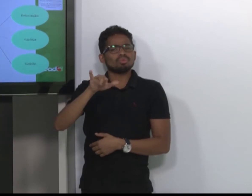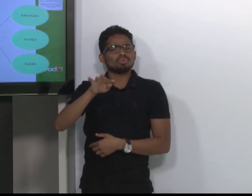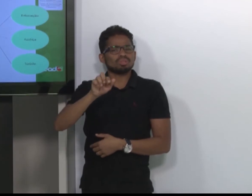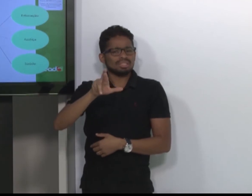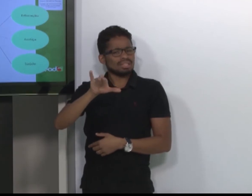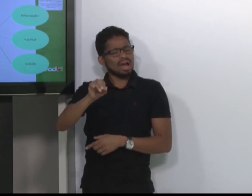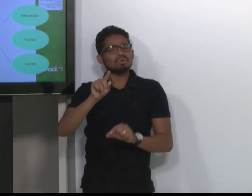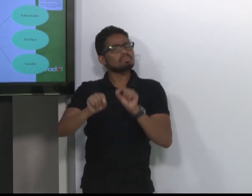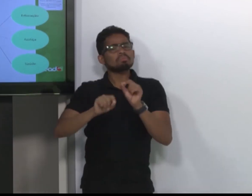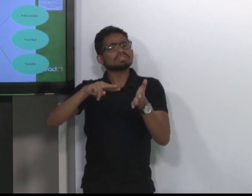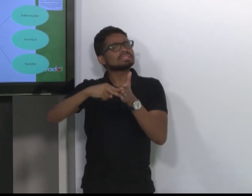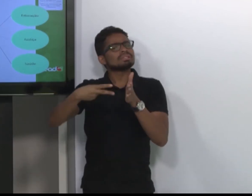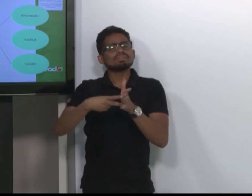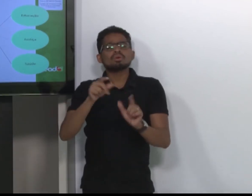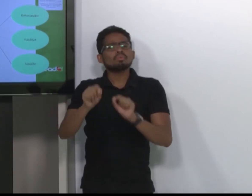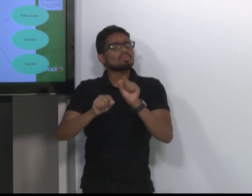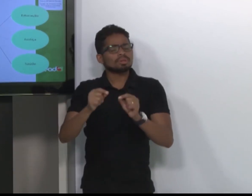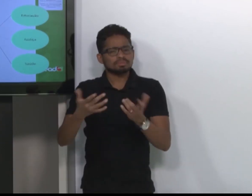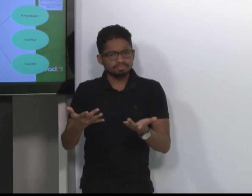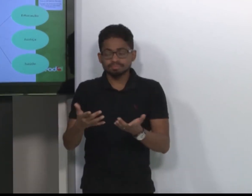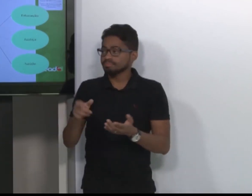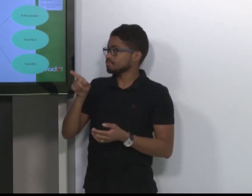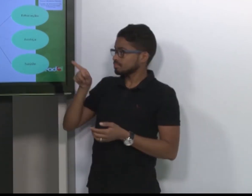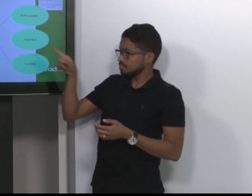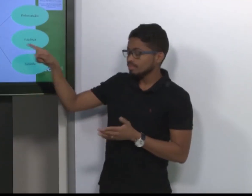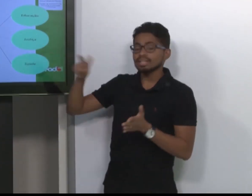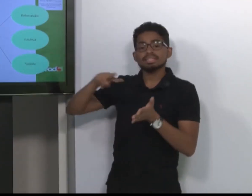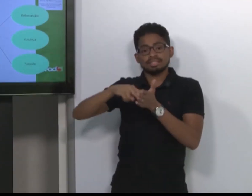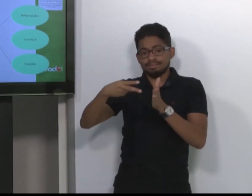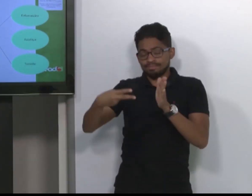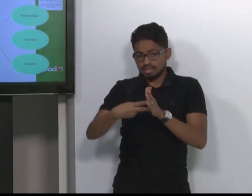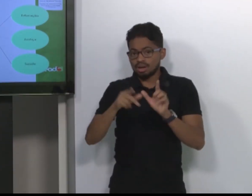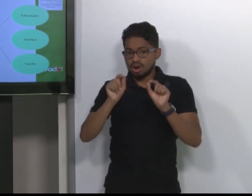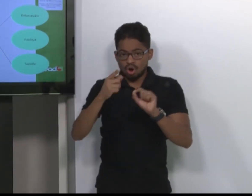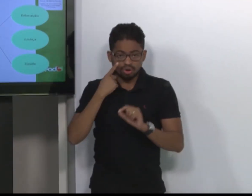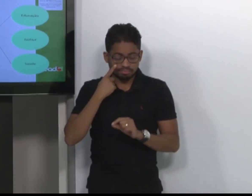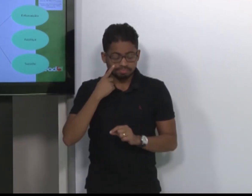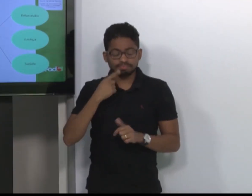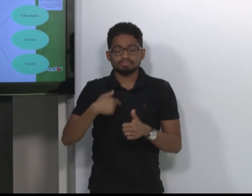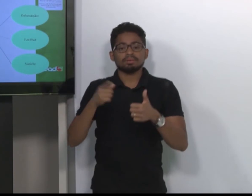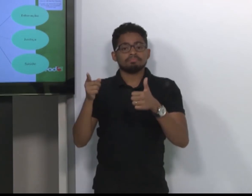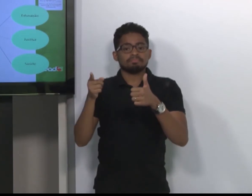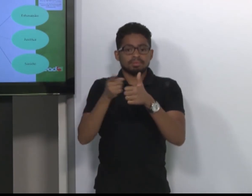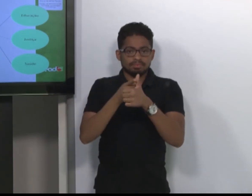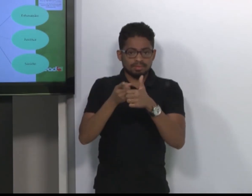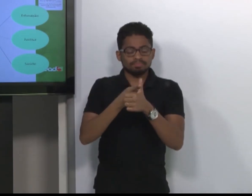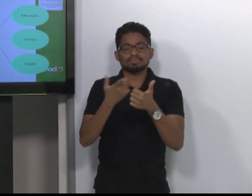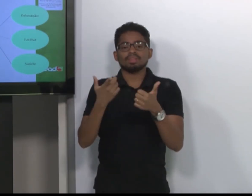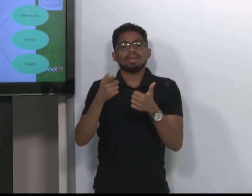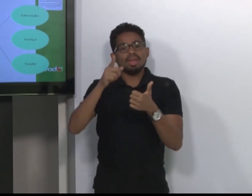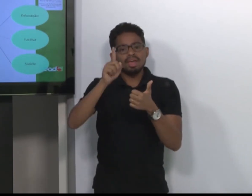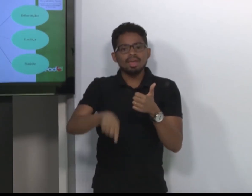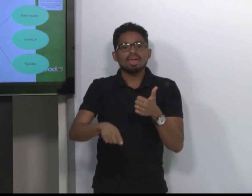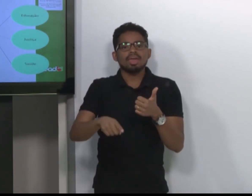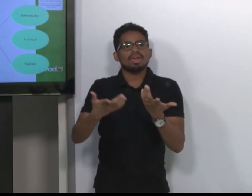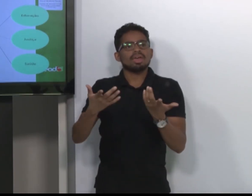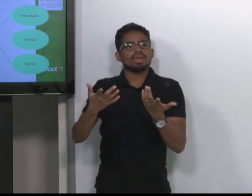o surdo ele tem direito de ir a vários espaços. É um direito do surdo.